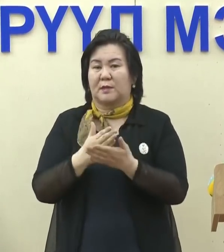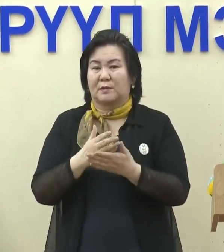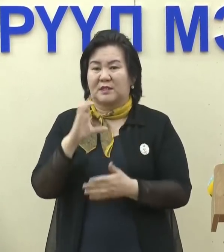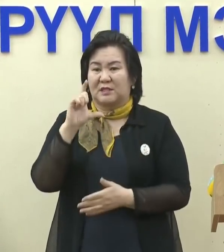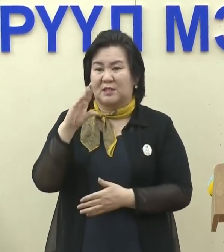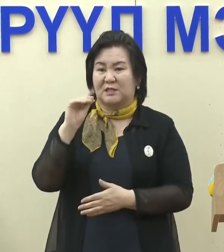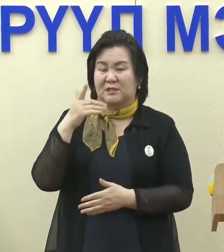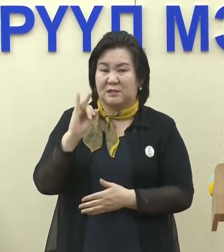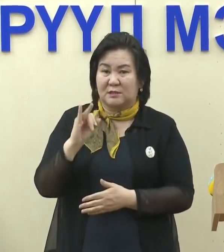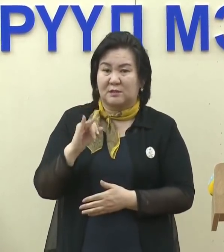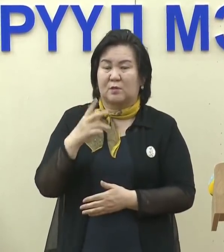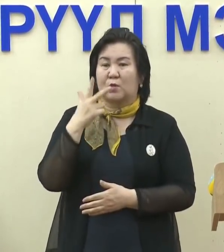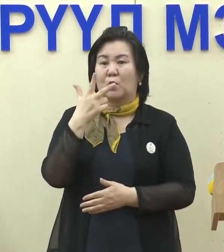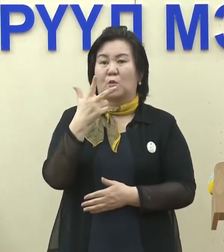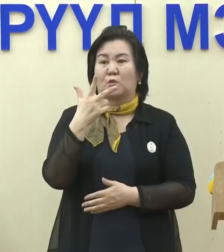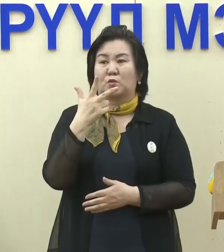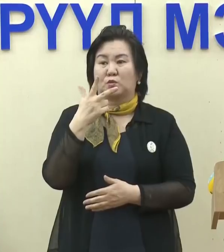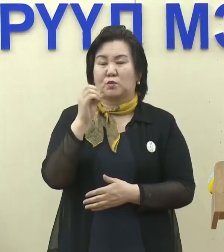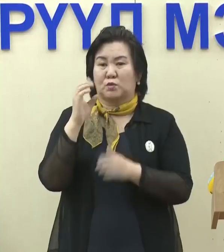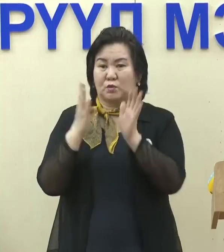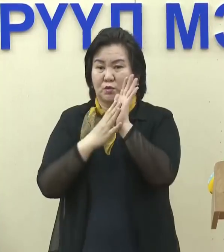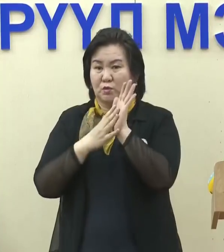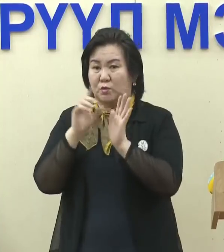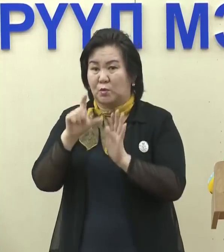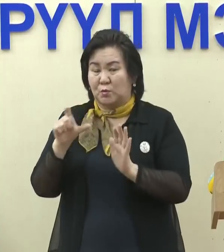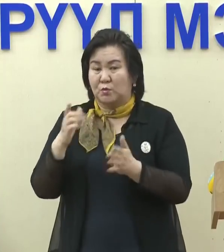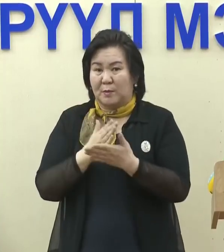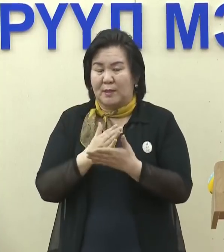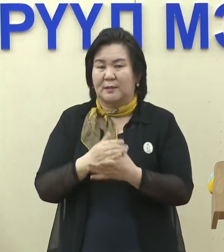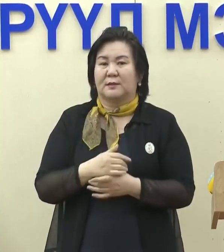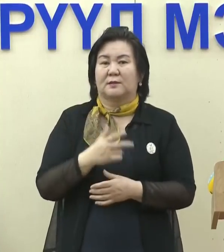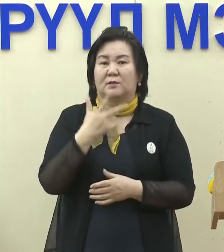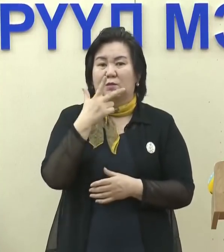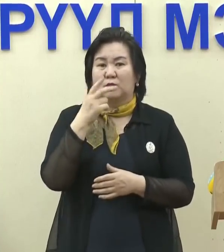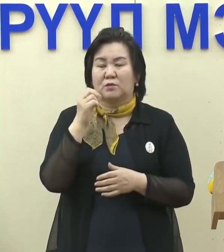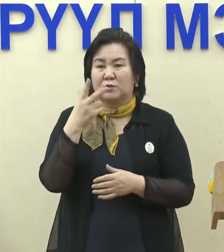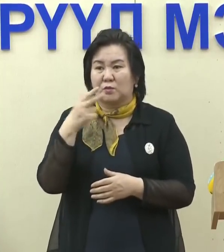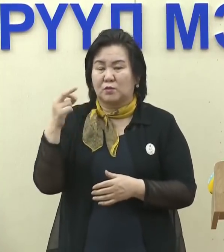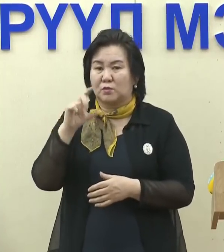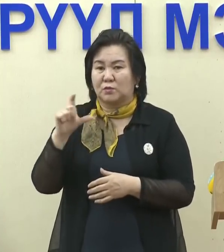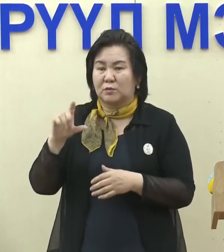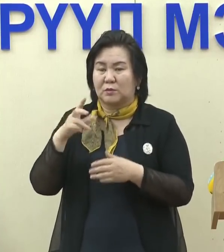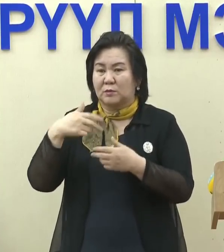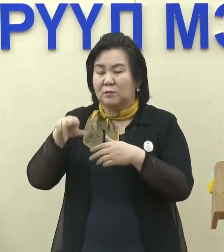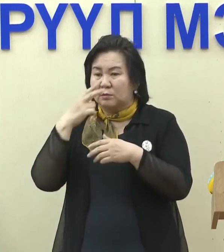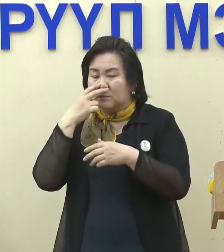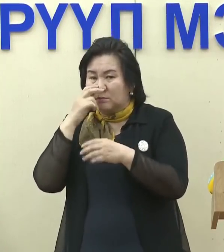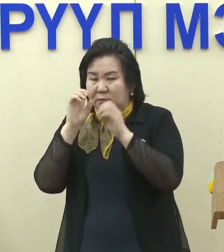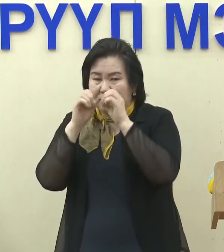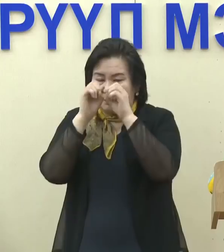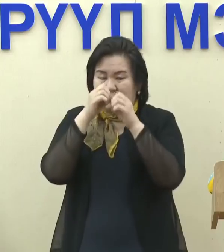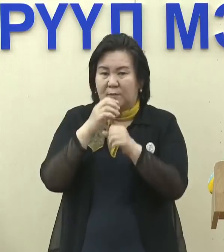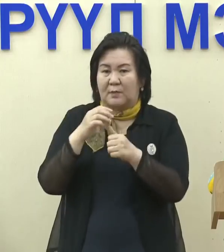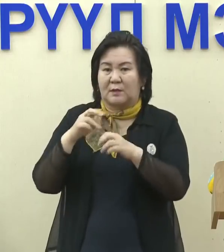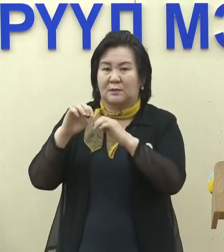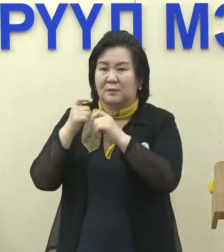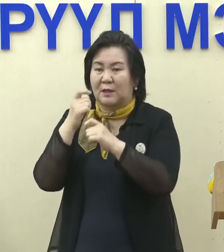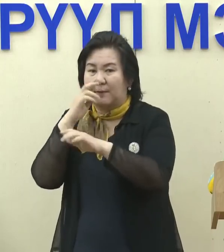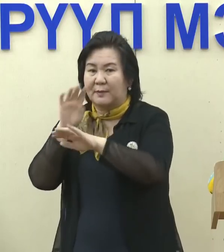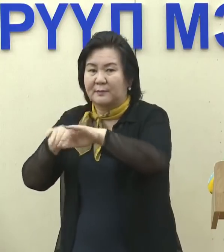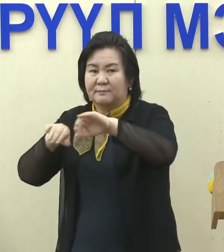сэжигтэй тохиолдол гэж бид нар 309 тохиолдлыг бол авсан. 300 тохиолдлын бол онш үгүйсгэгдсэн. 5 тохиолдол бол